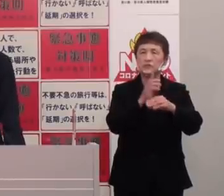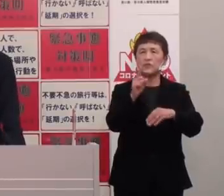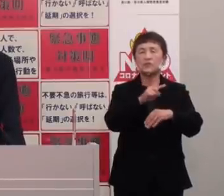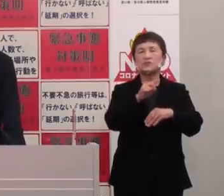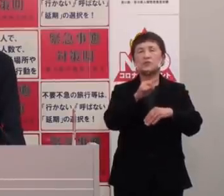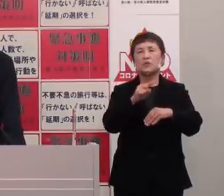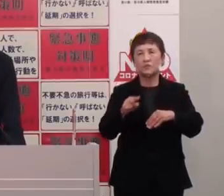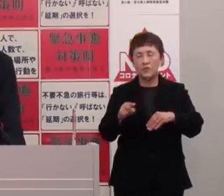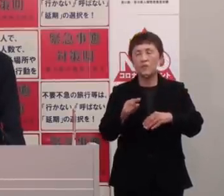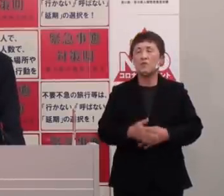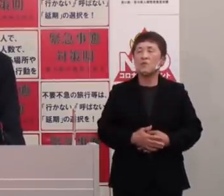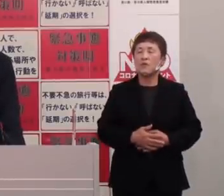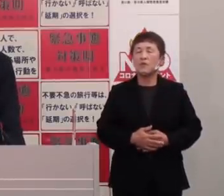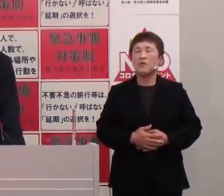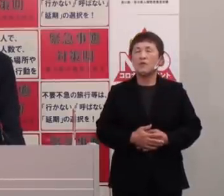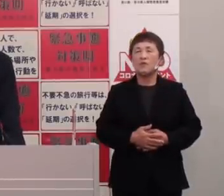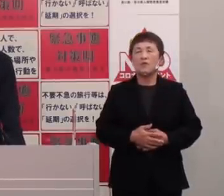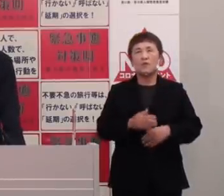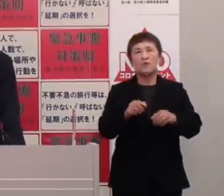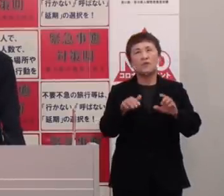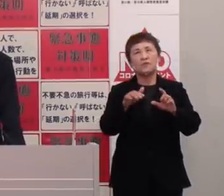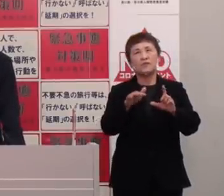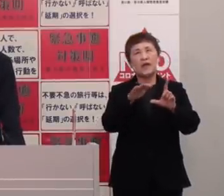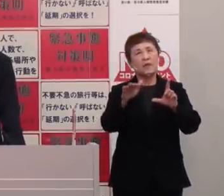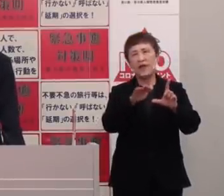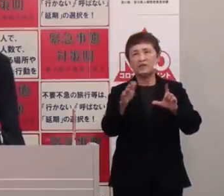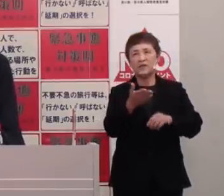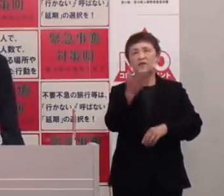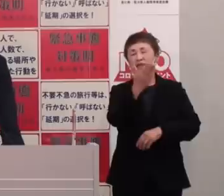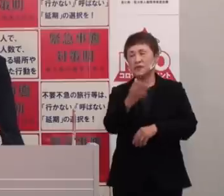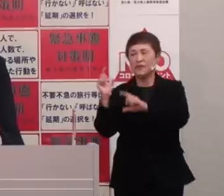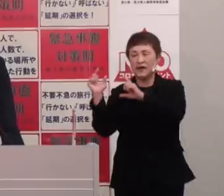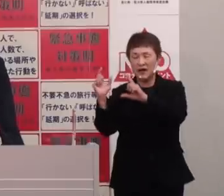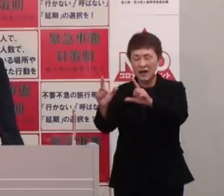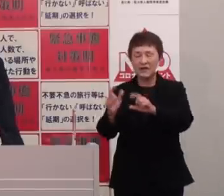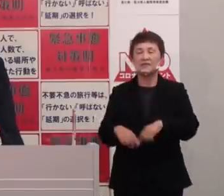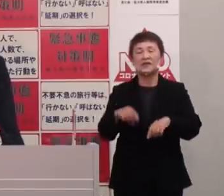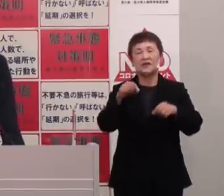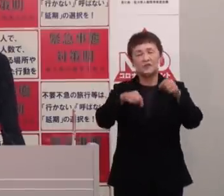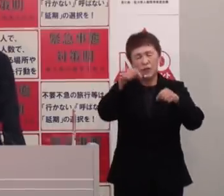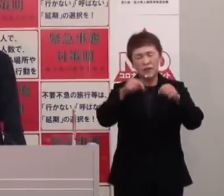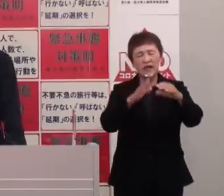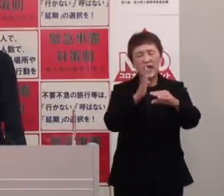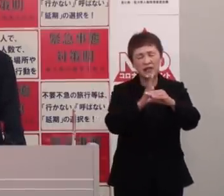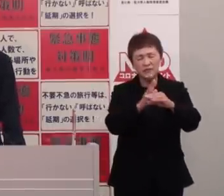調整中というのはまさに経過的なところであってですね、